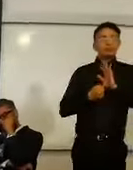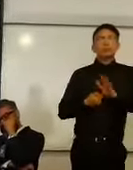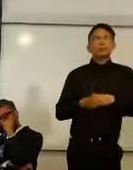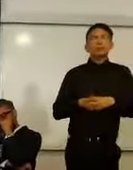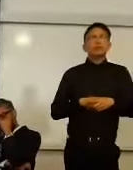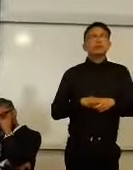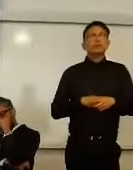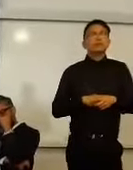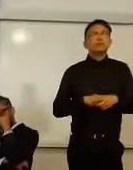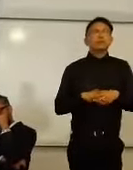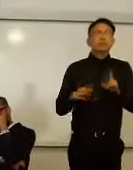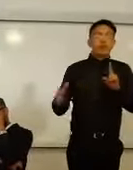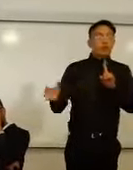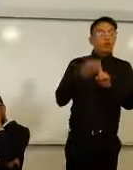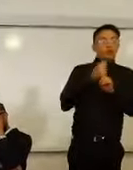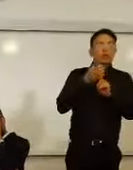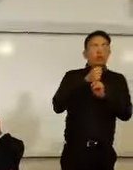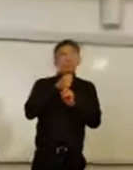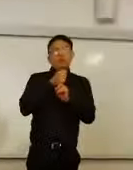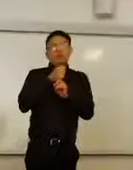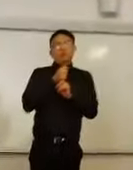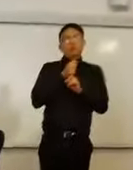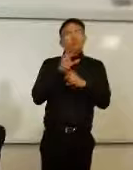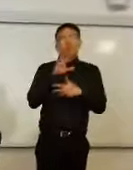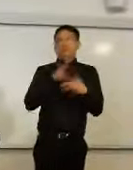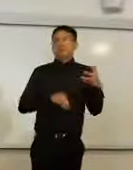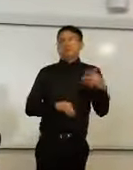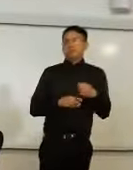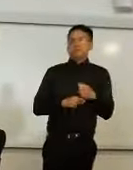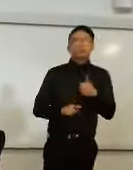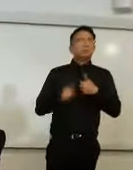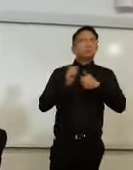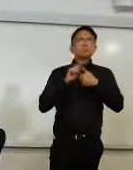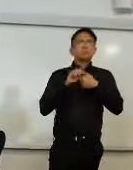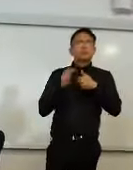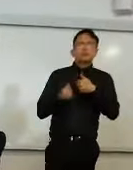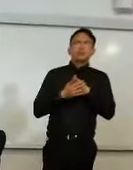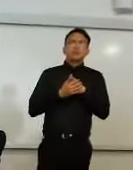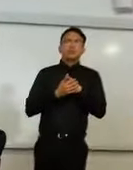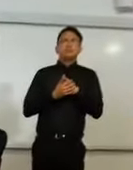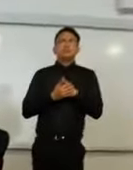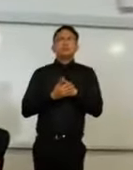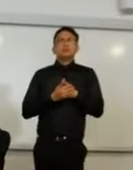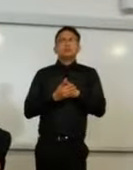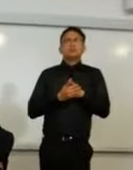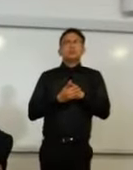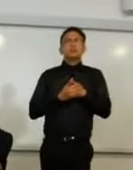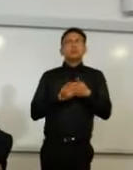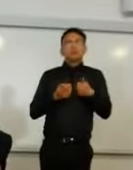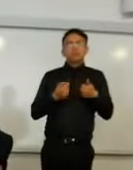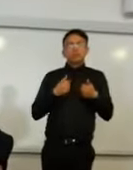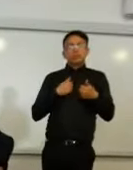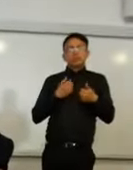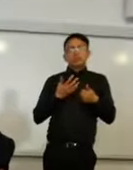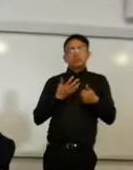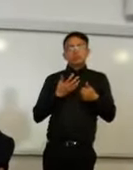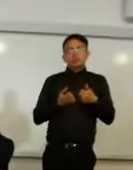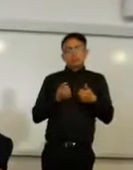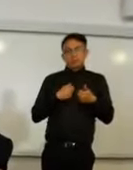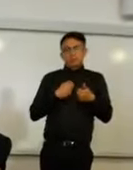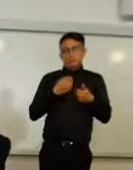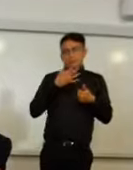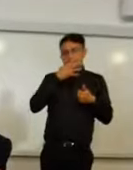Bueno, pues logros todos. El primero, y quiero resaltar esto,